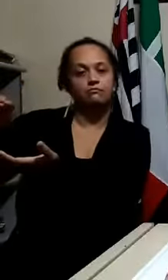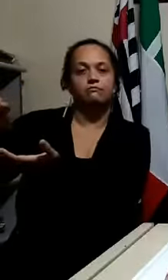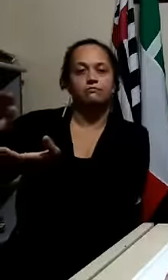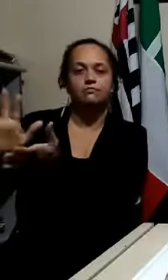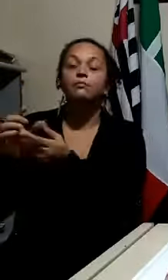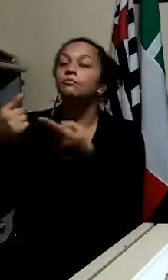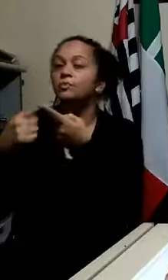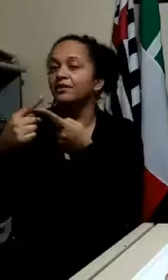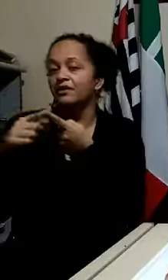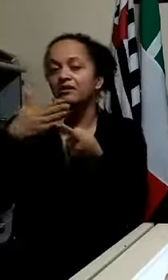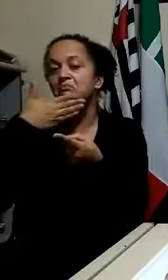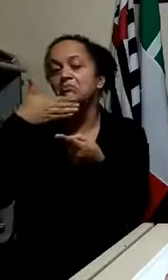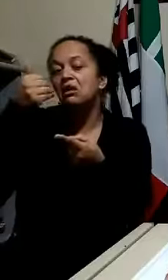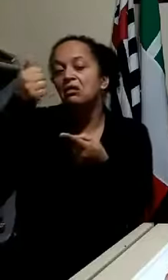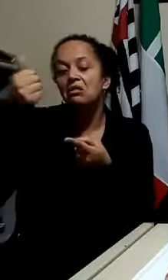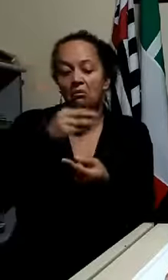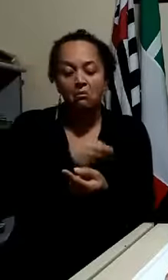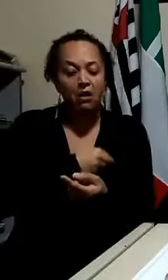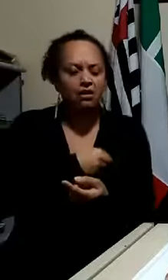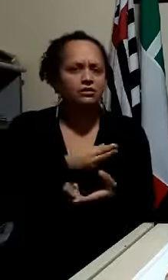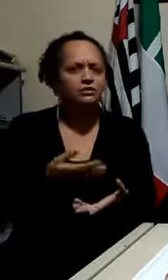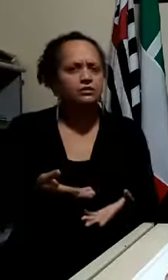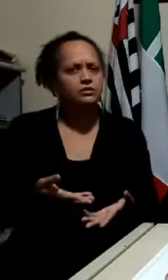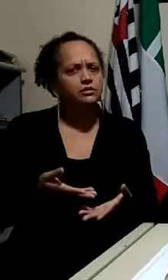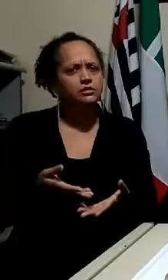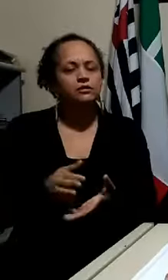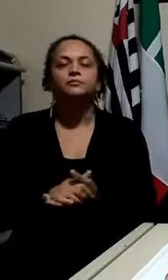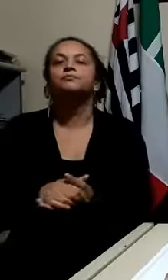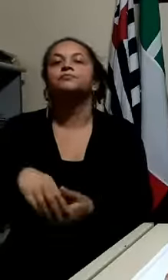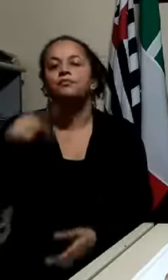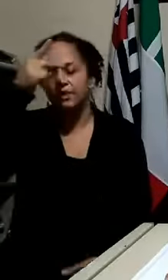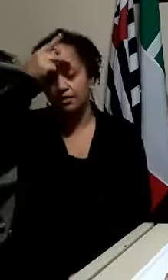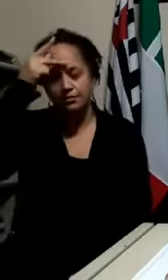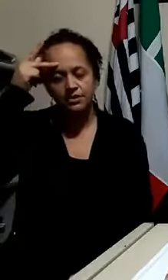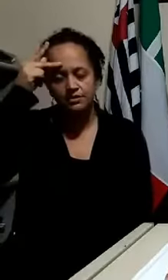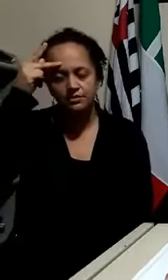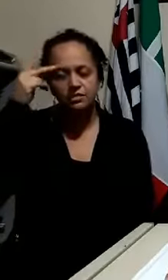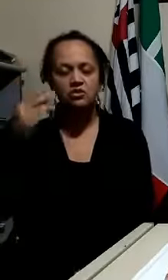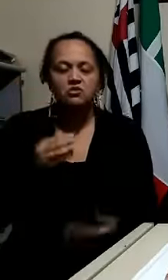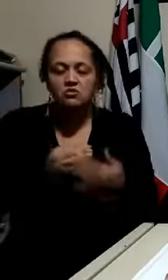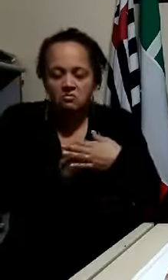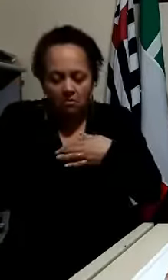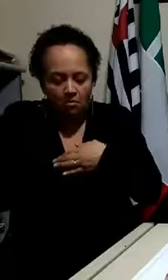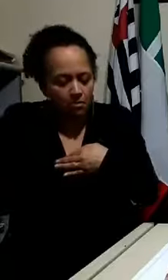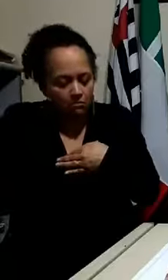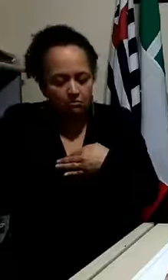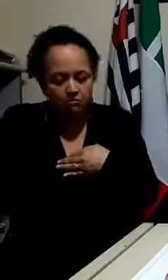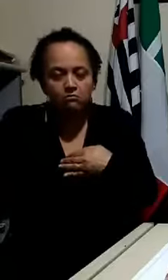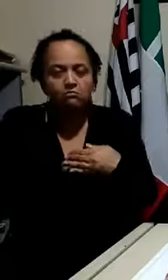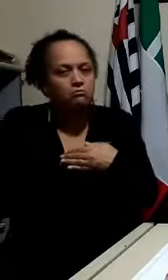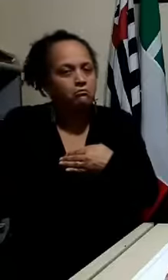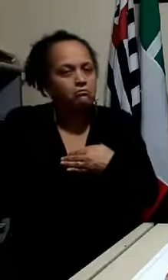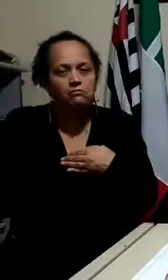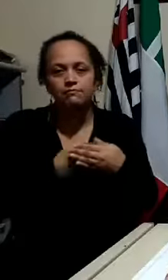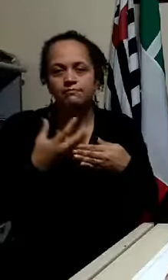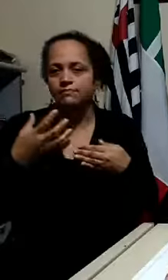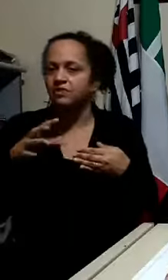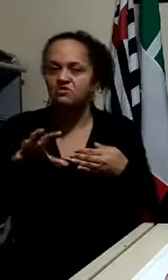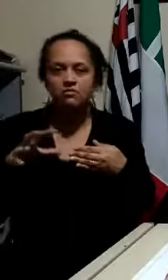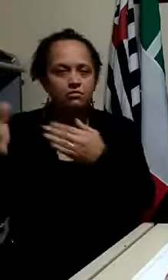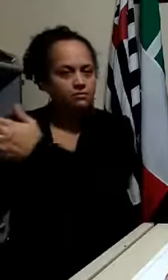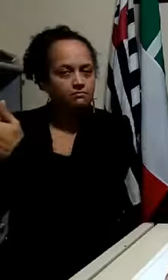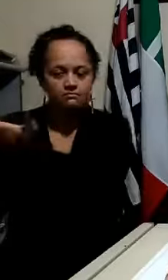erro. Então, quando a palavra é pregada, ela já ouve com o coração fechado, o coração endurecido. E por